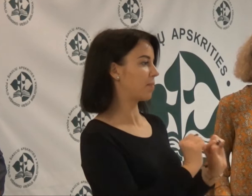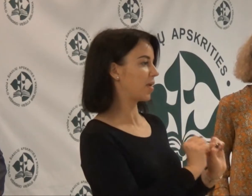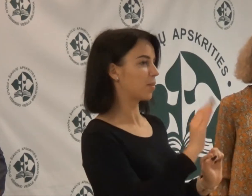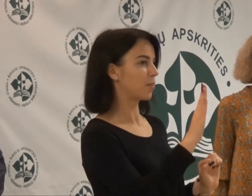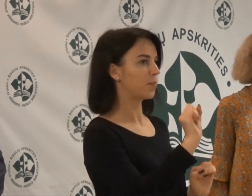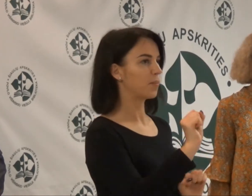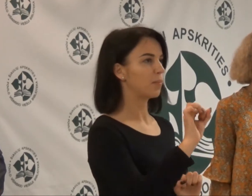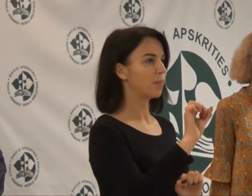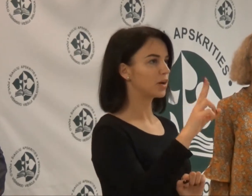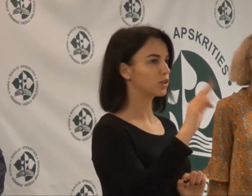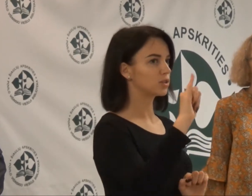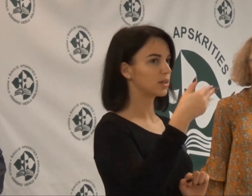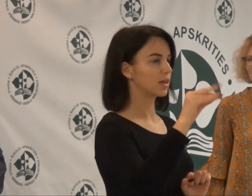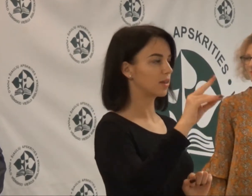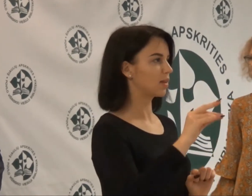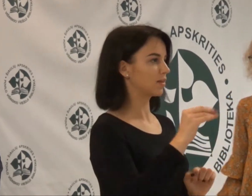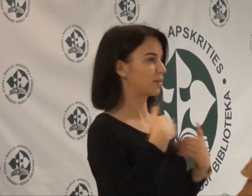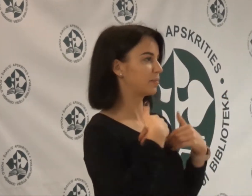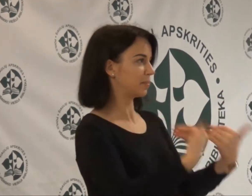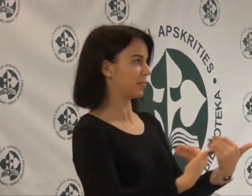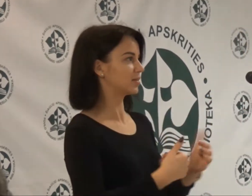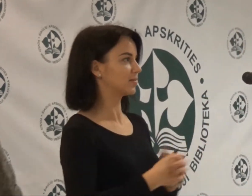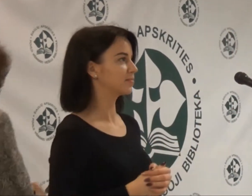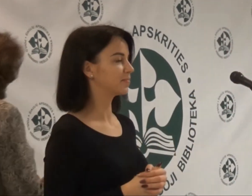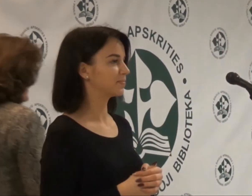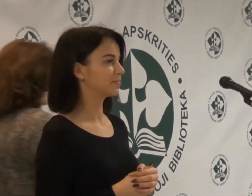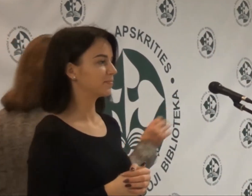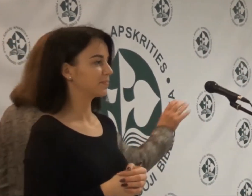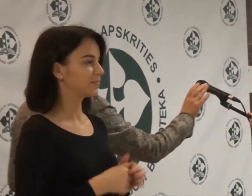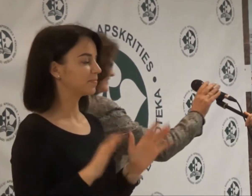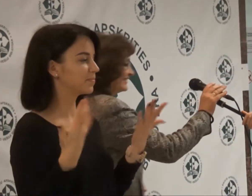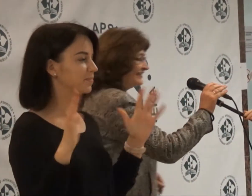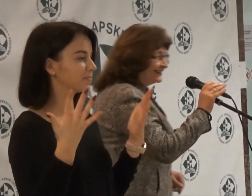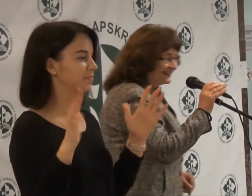Rimą Baškienę tarti sveikinimo žodį.